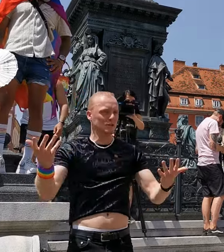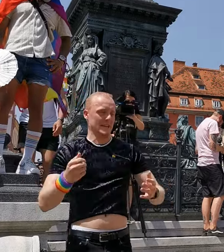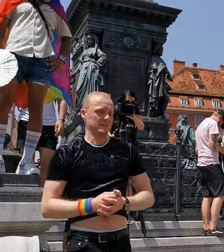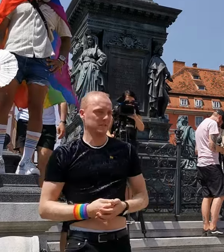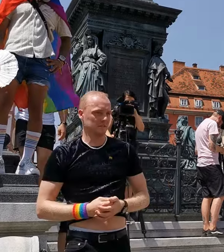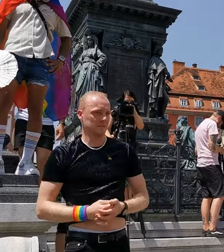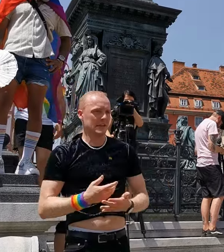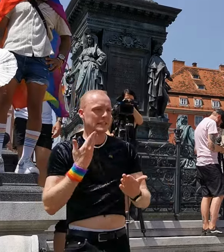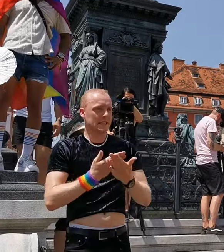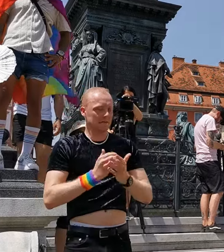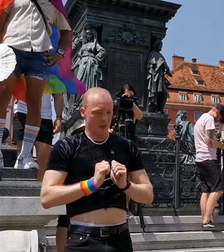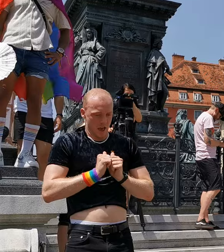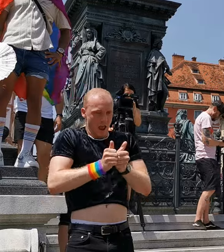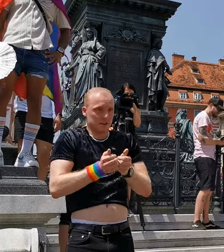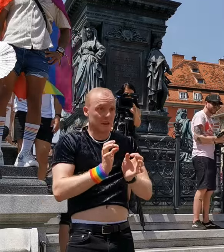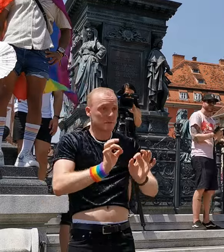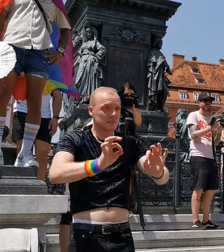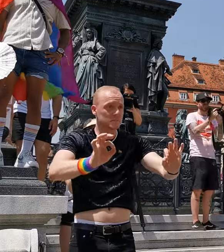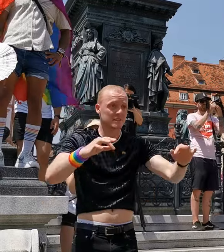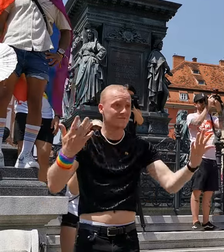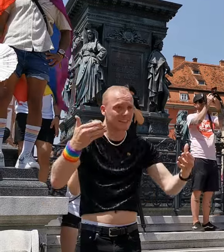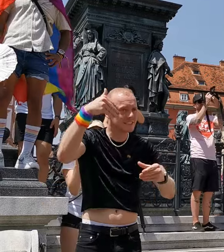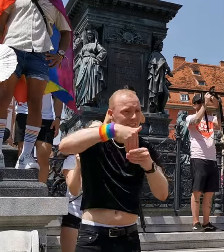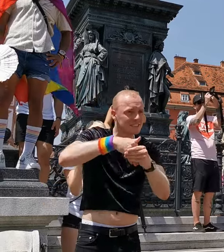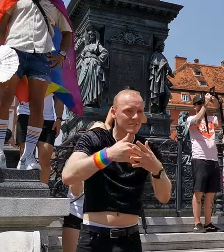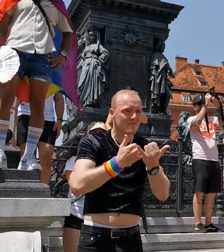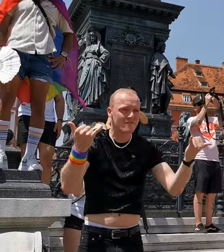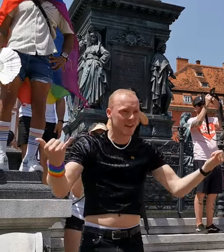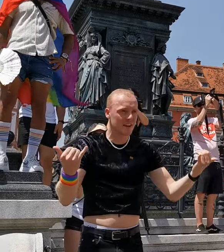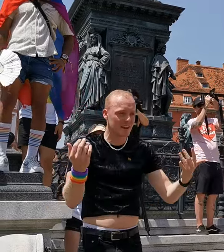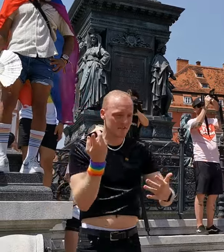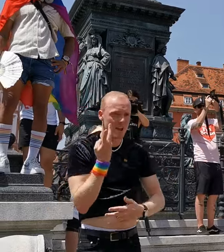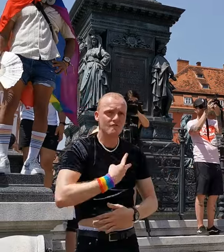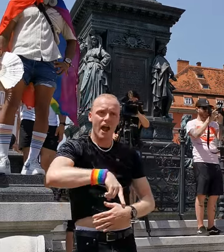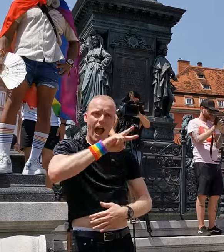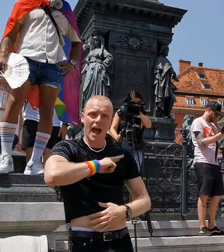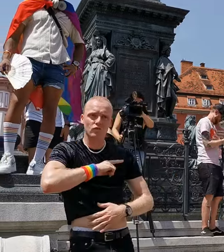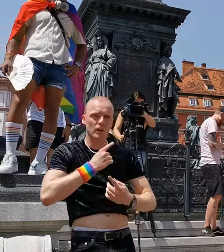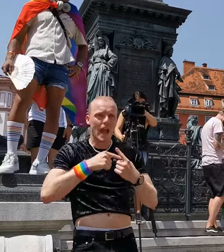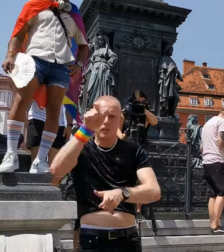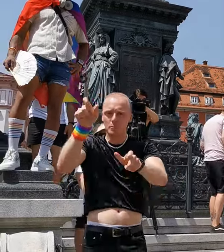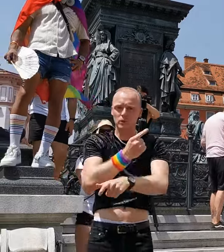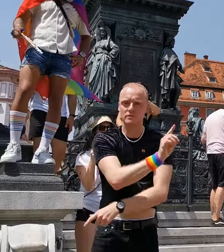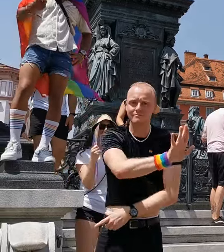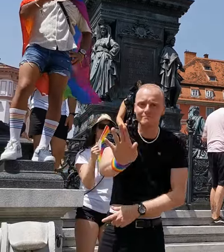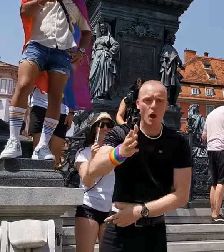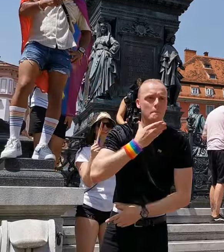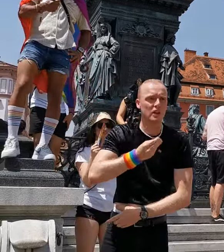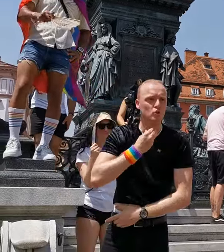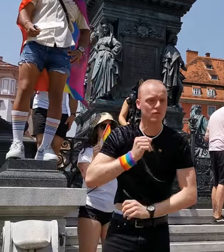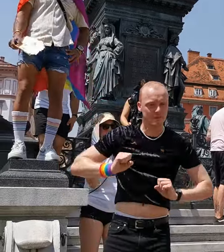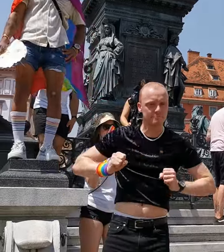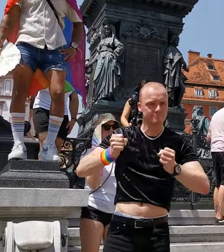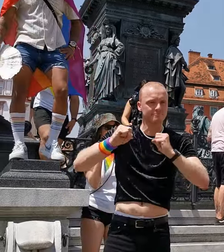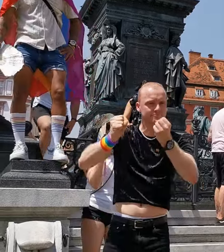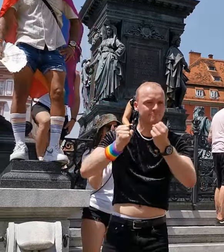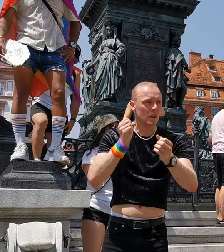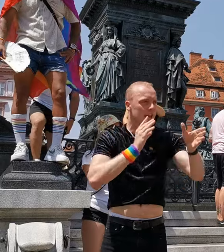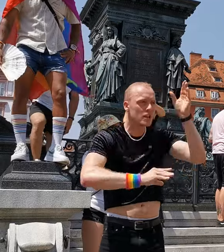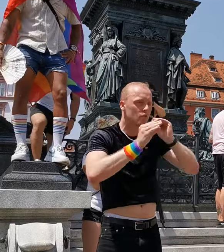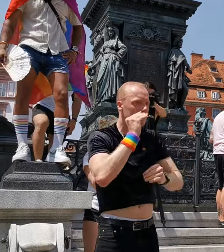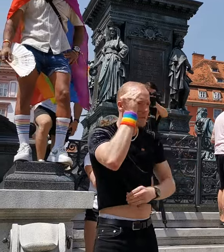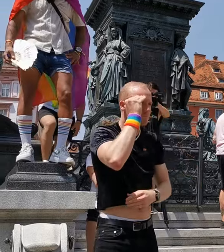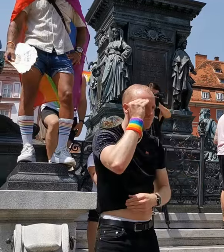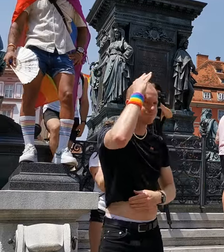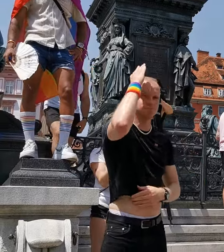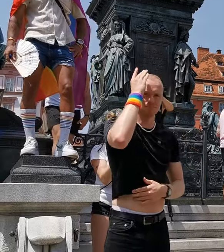bessere Allies zu sein, sind wir alle dafür verantwortlich, uns für die Bedürfnisse anderer einzusetzen, uns zu informieren und